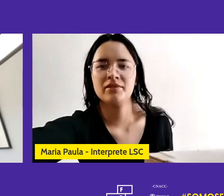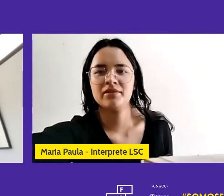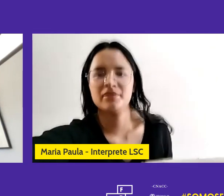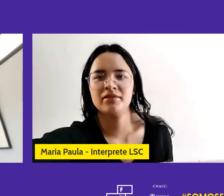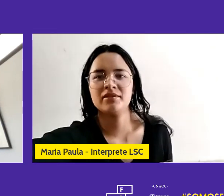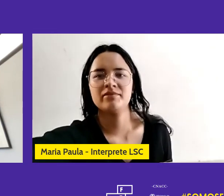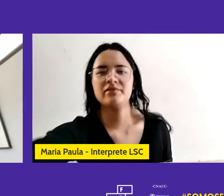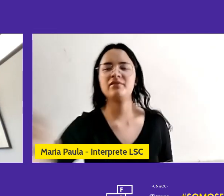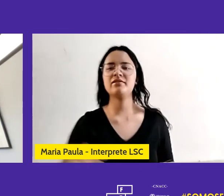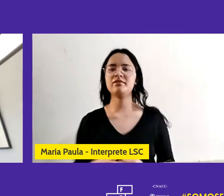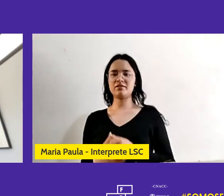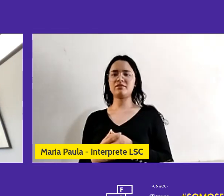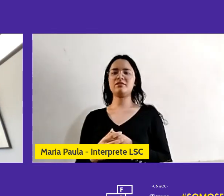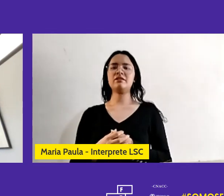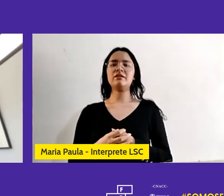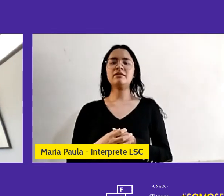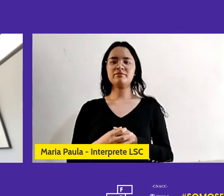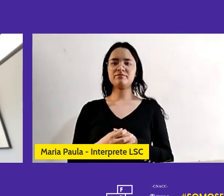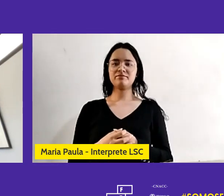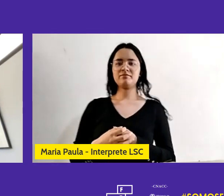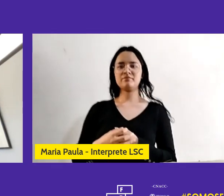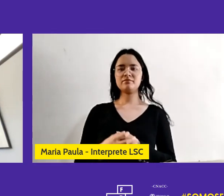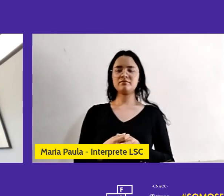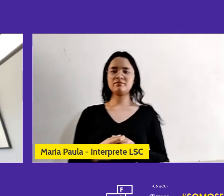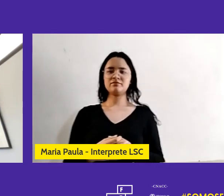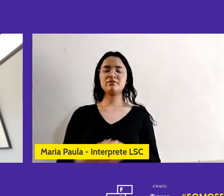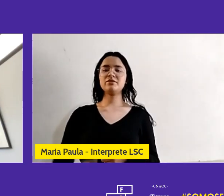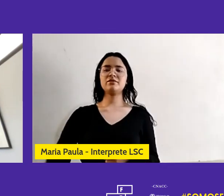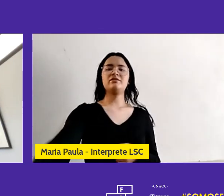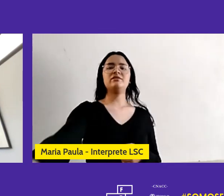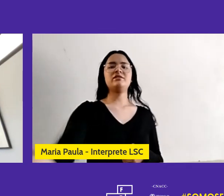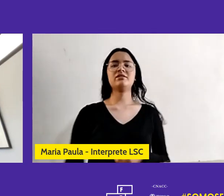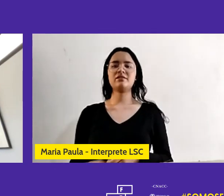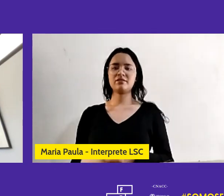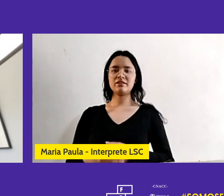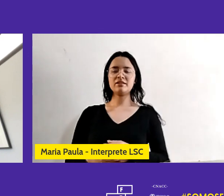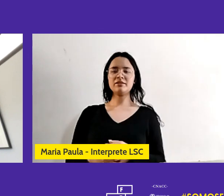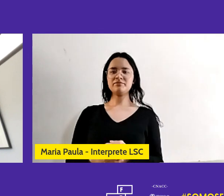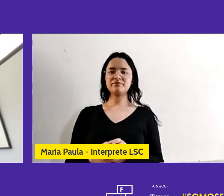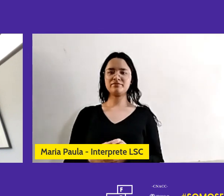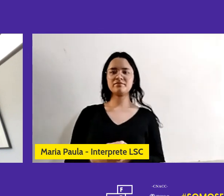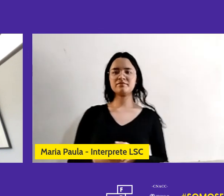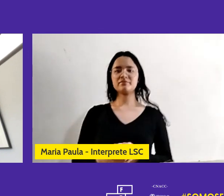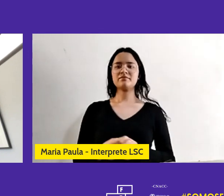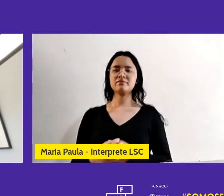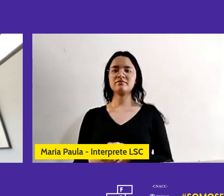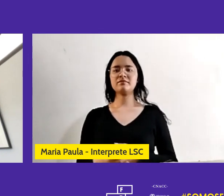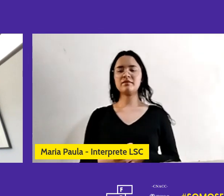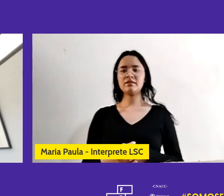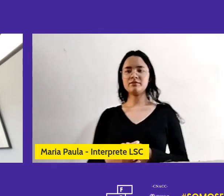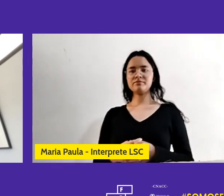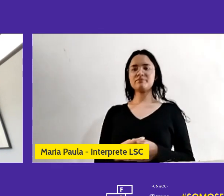difusión activa porque hay mucha competencia. O sea, en nuestros países